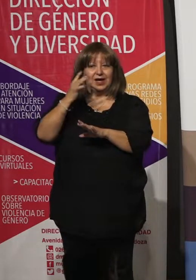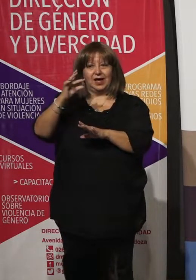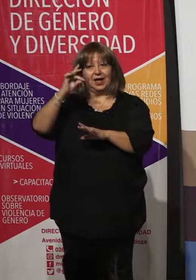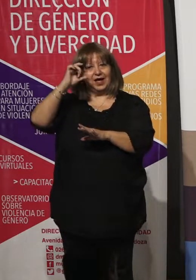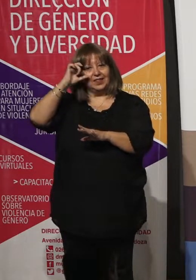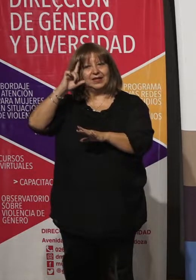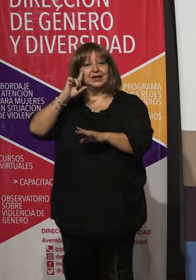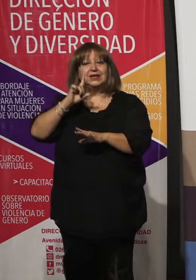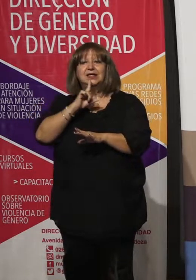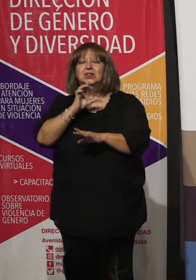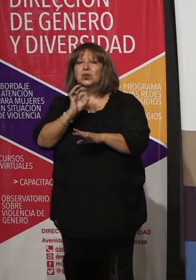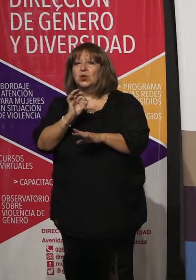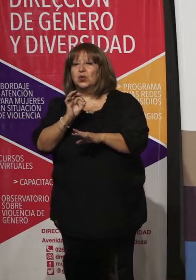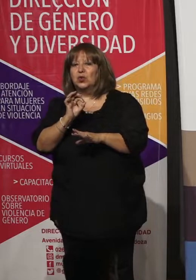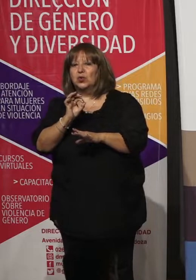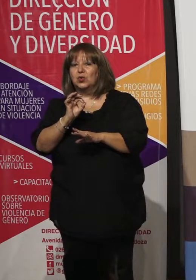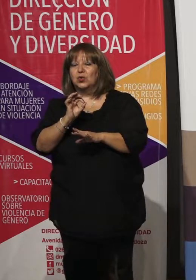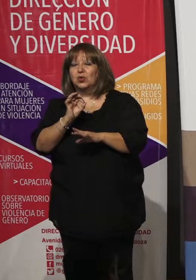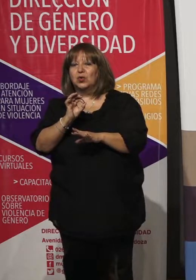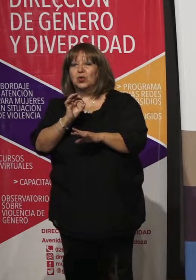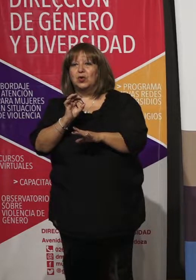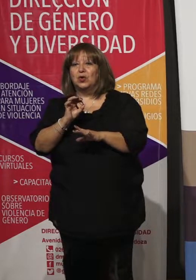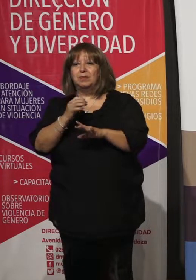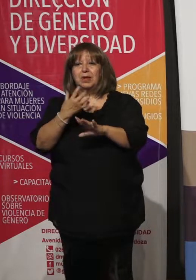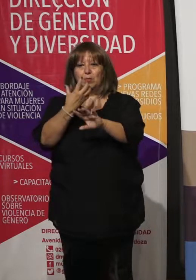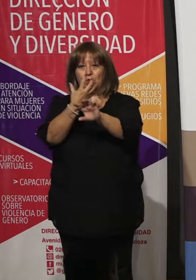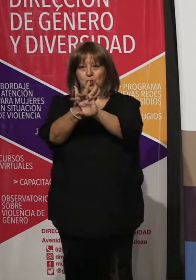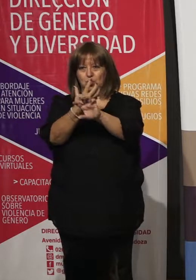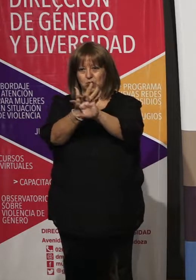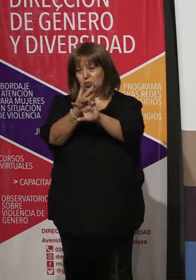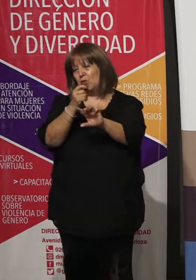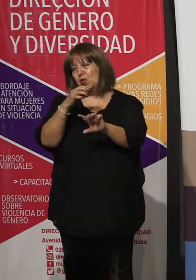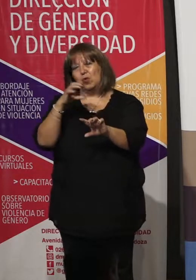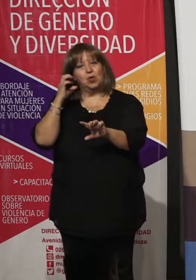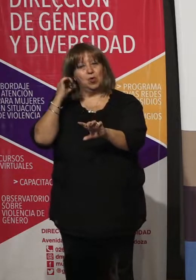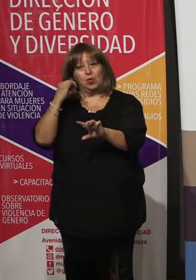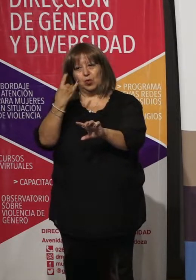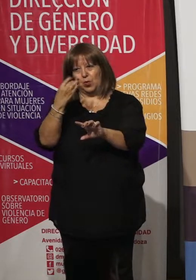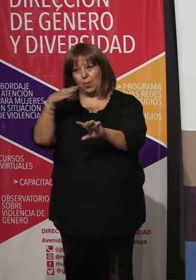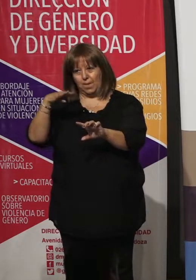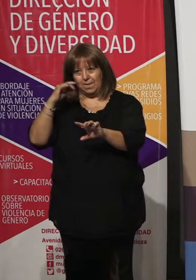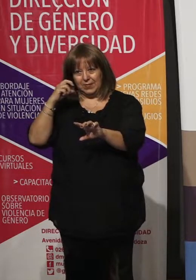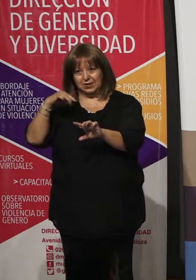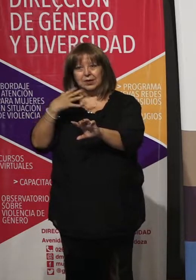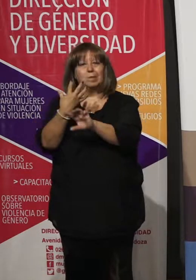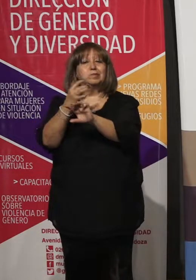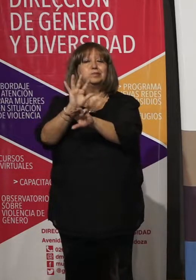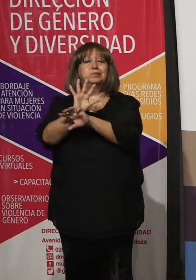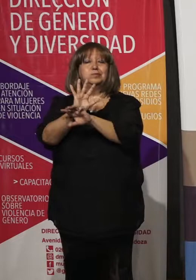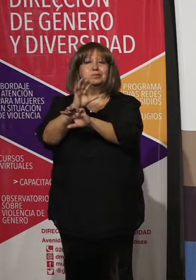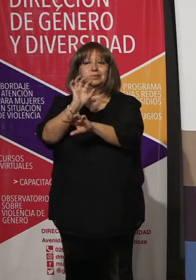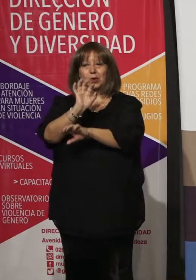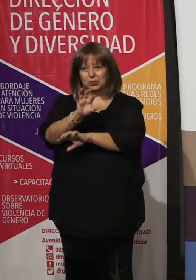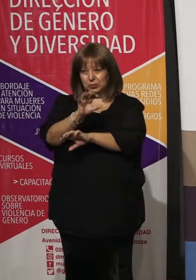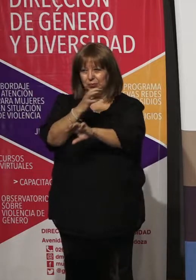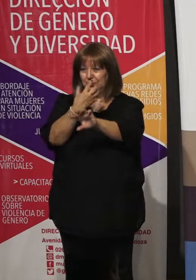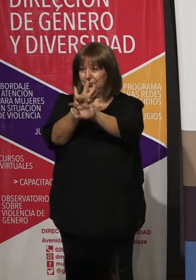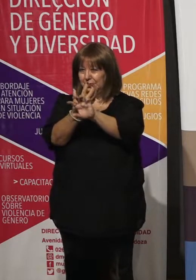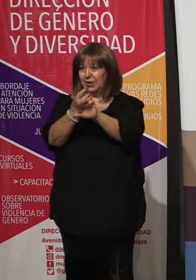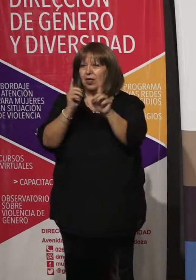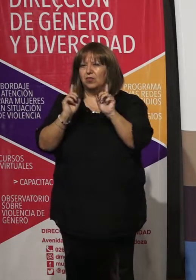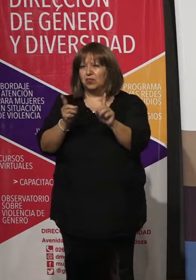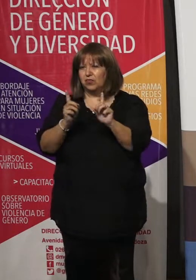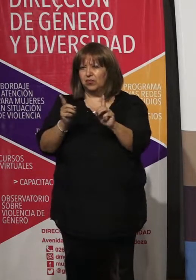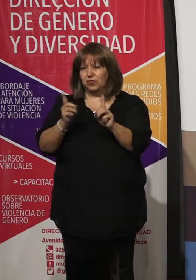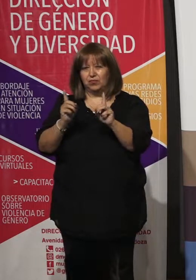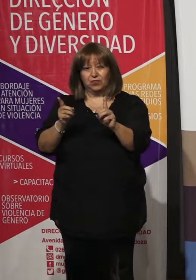ya conocido por todos ustedes, que es el delito de grooming, que es un delito que todavía los